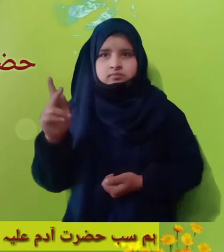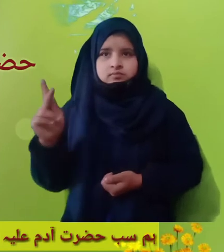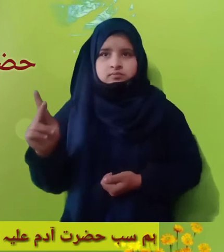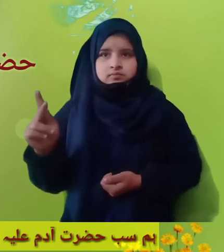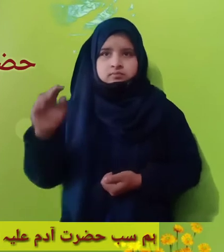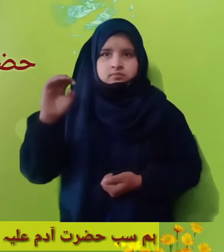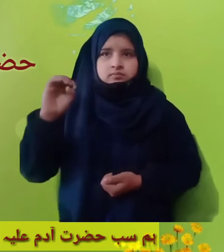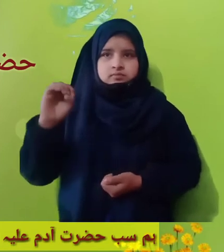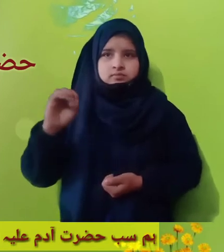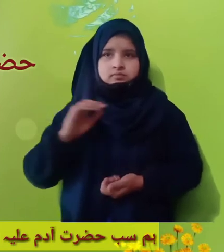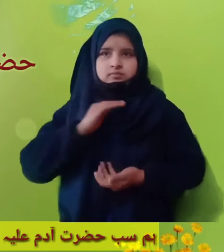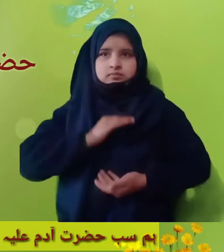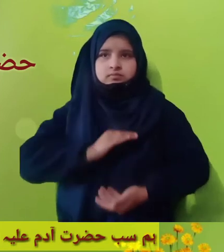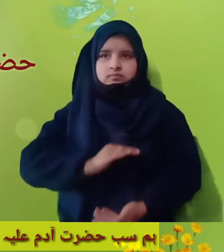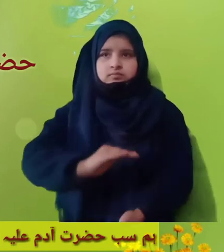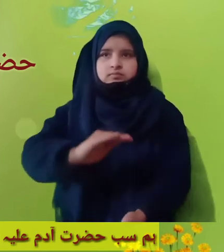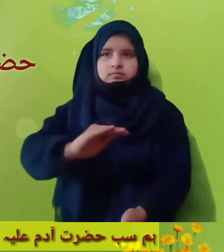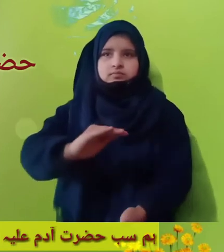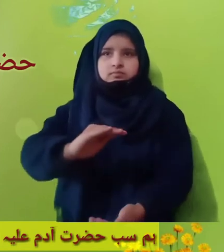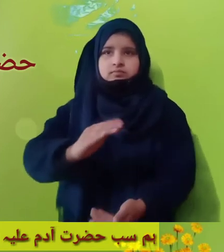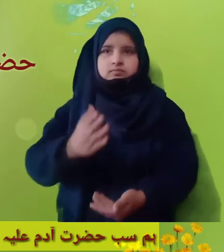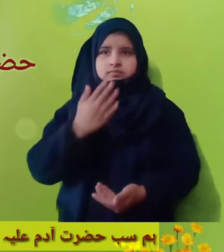की औलाद हैं।